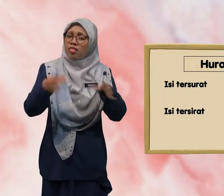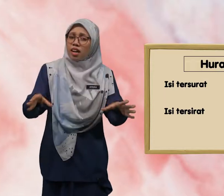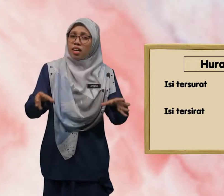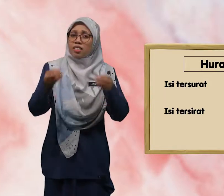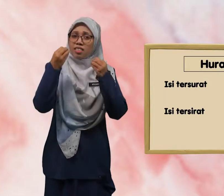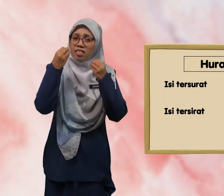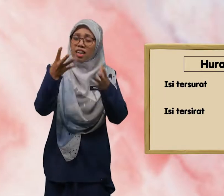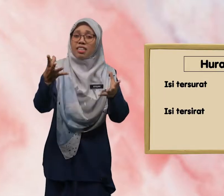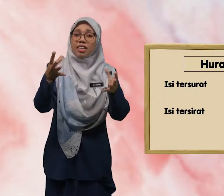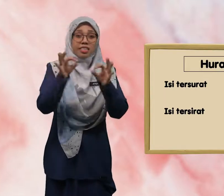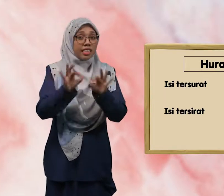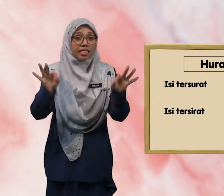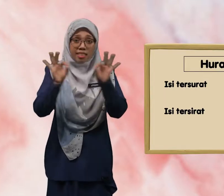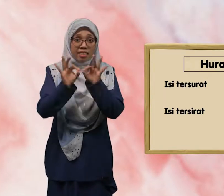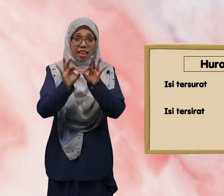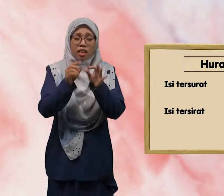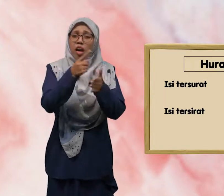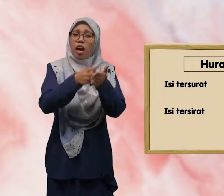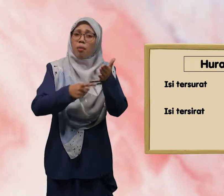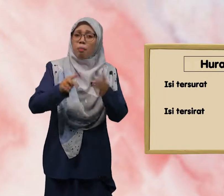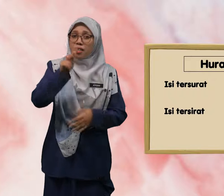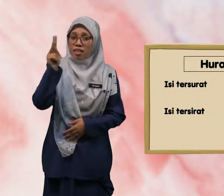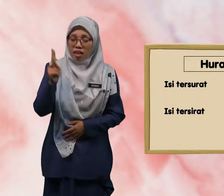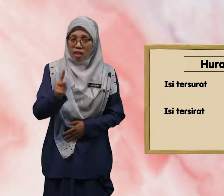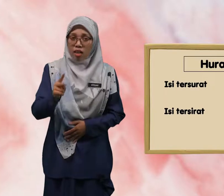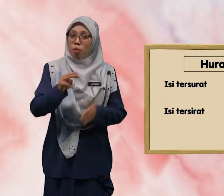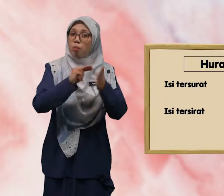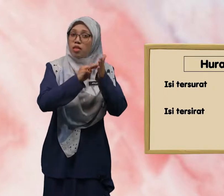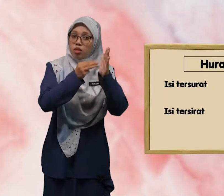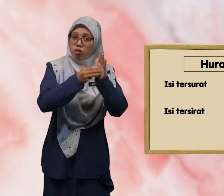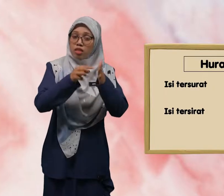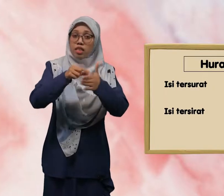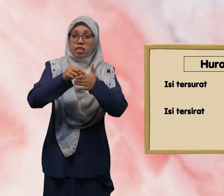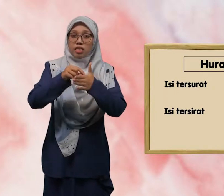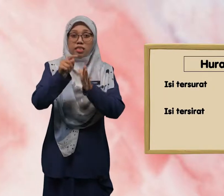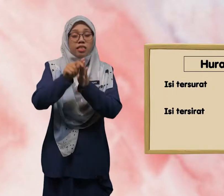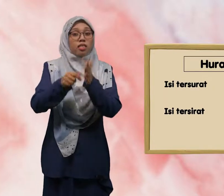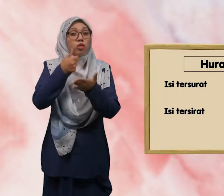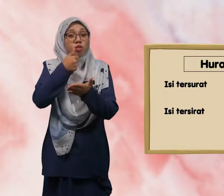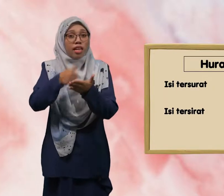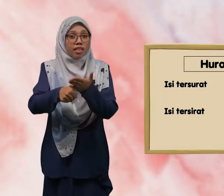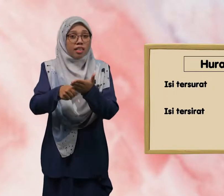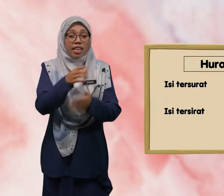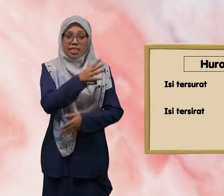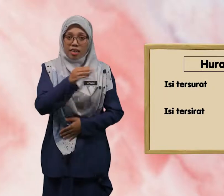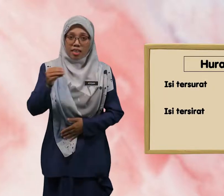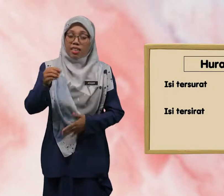sudah terangkai ceritakan Apakah maksud isi tersurat dan